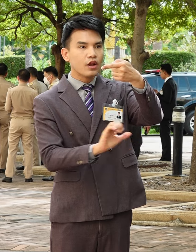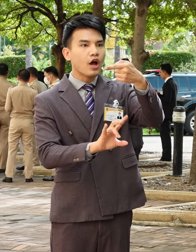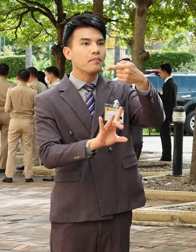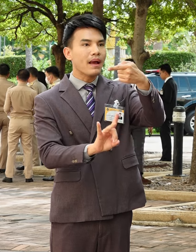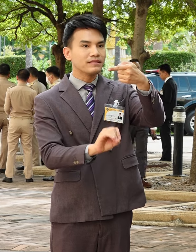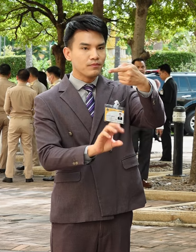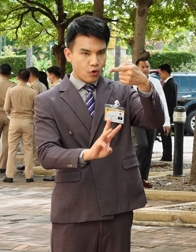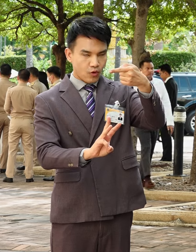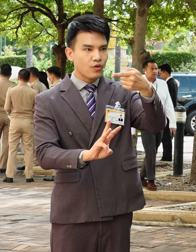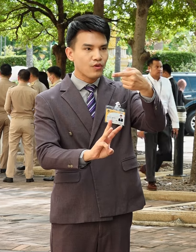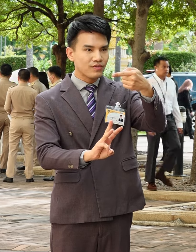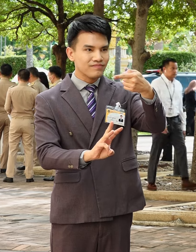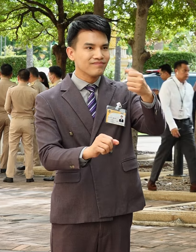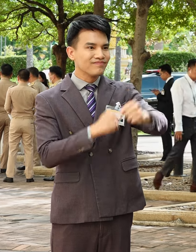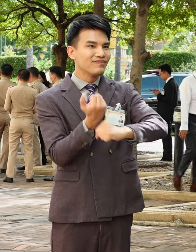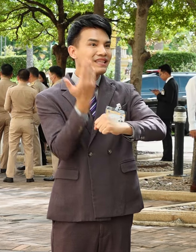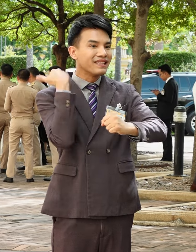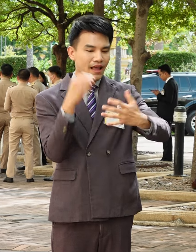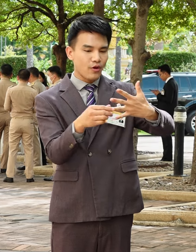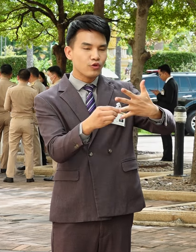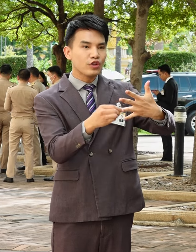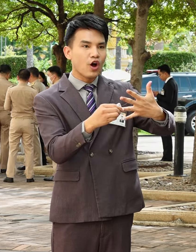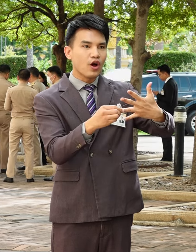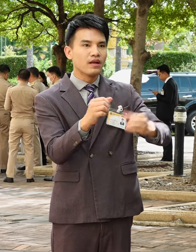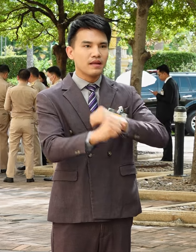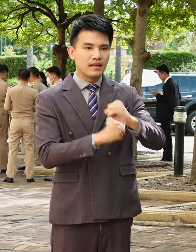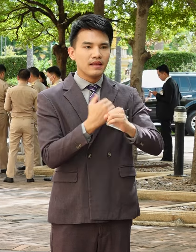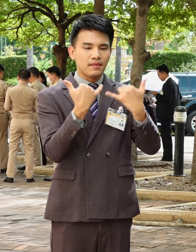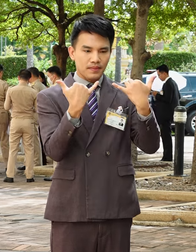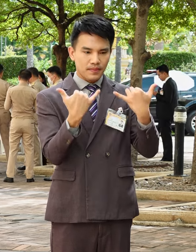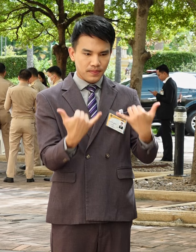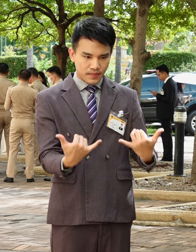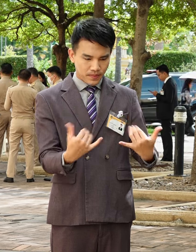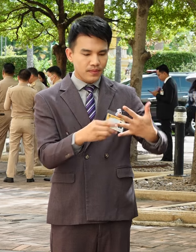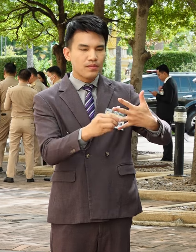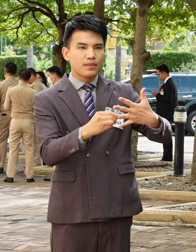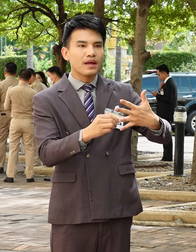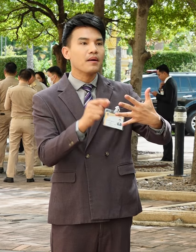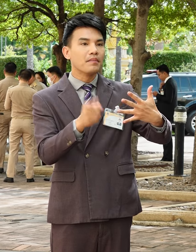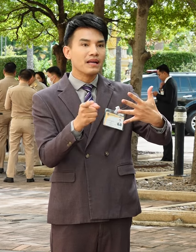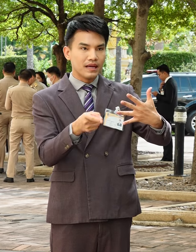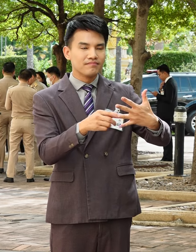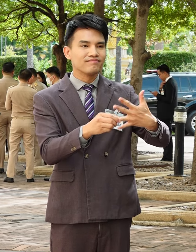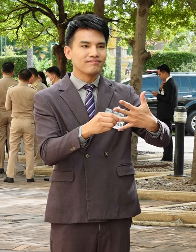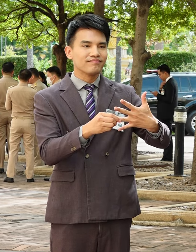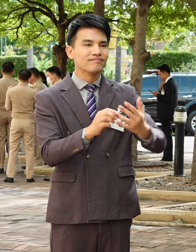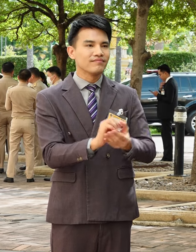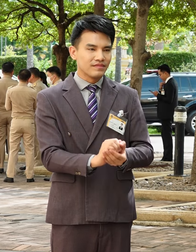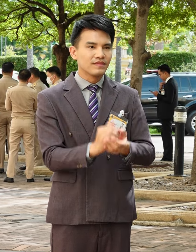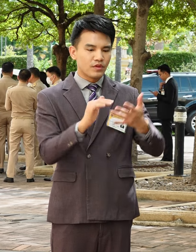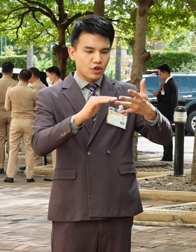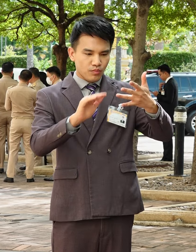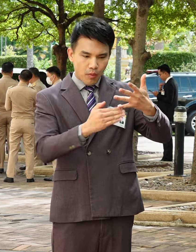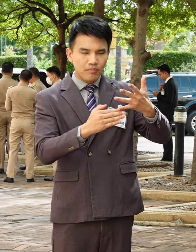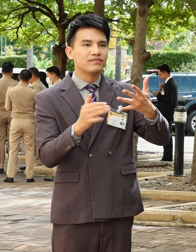ะครับเมื่อปีที่แล้วเราอยู่เทียร์2นะครับปีนี้เรายังได้ถูกจัดอันดับอยู่ในเทียร์2เช่นเดิมนะครับไม่ได้มีการลดลำดับอย่